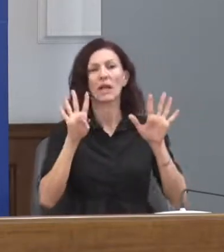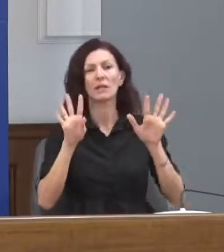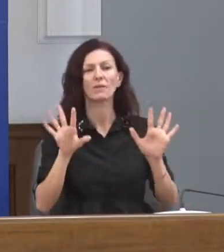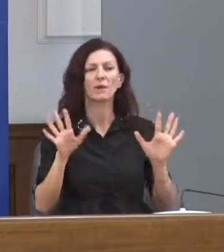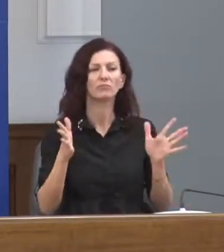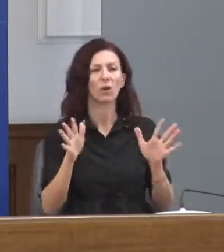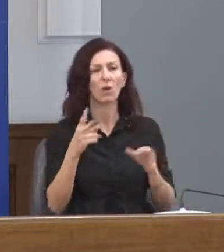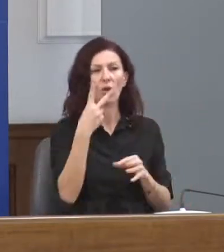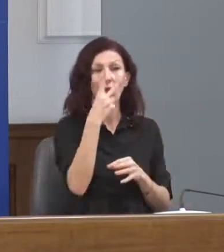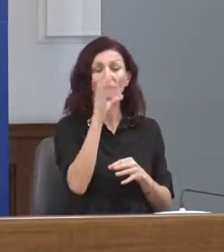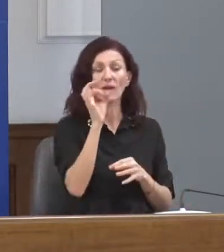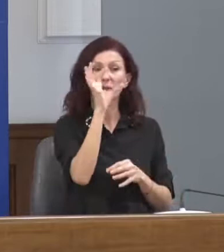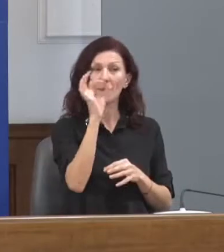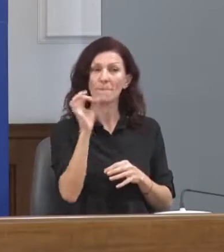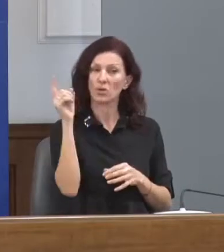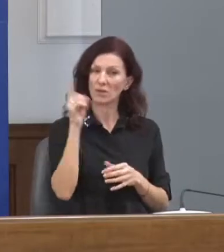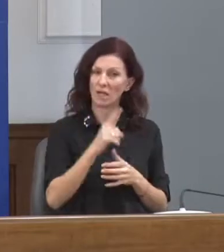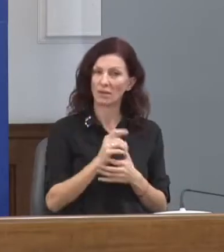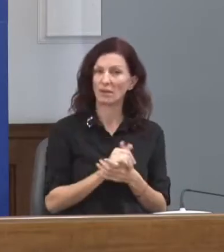20%